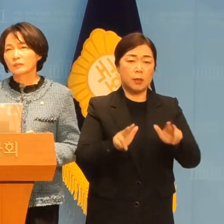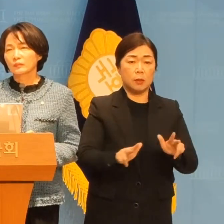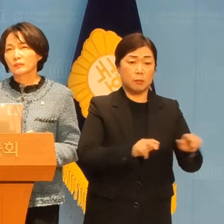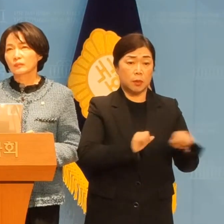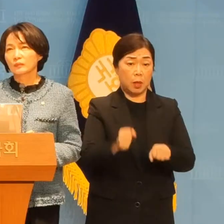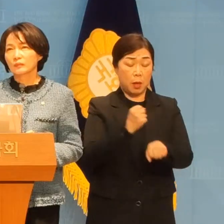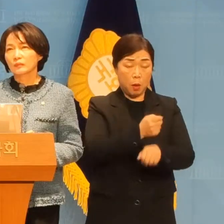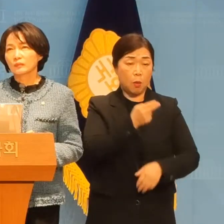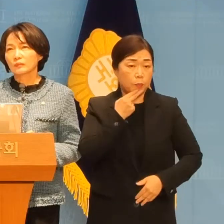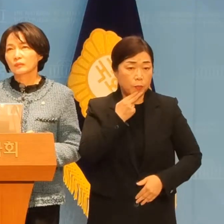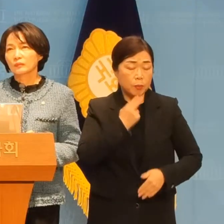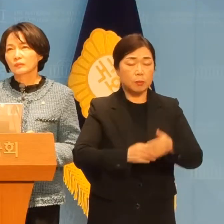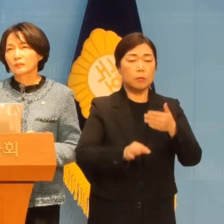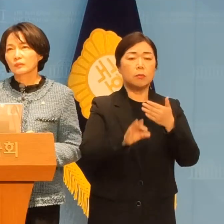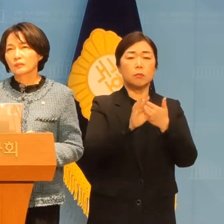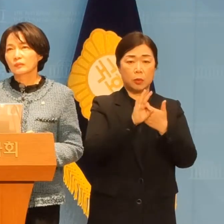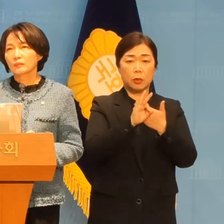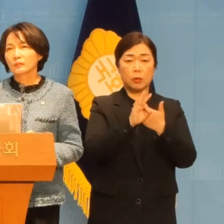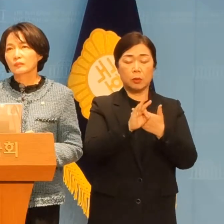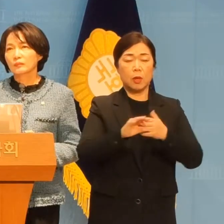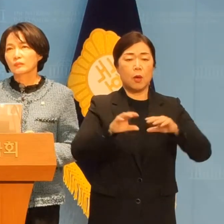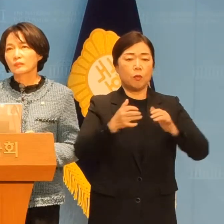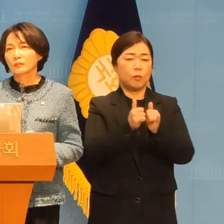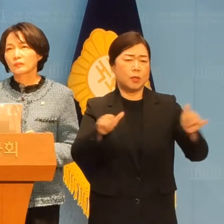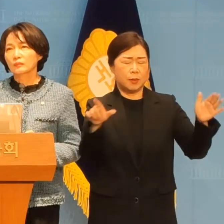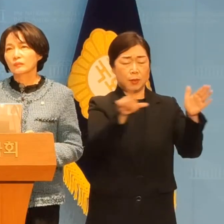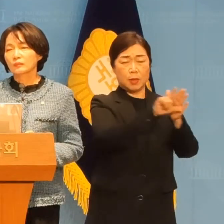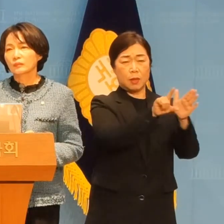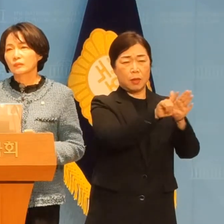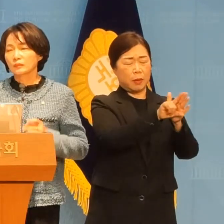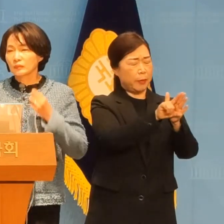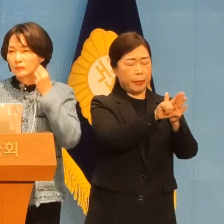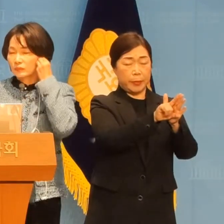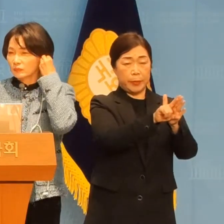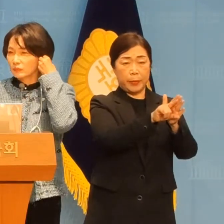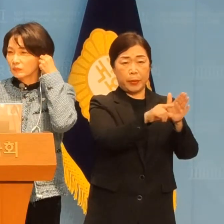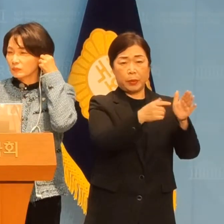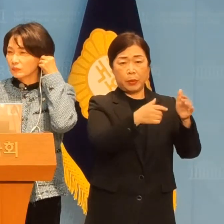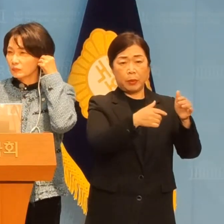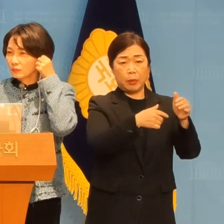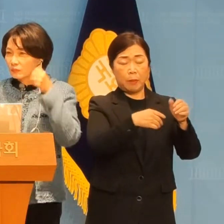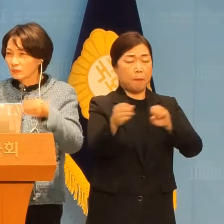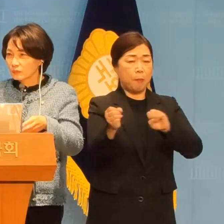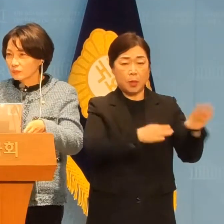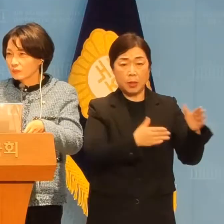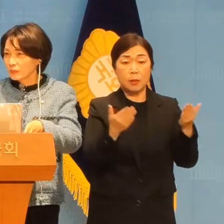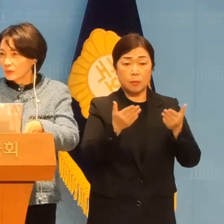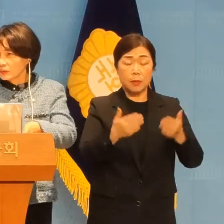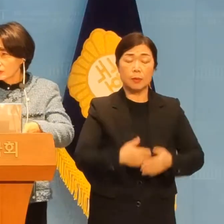시행하지 않는다면 국민 신뢰를 크게 저버리는 일입니다.